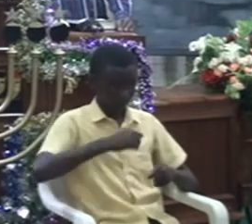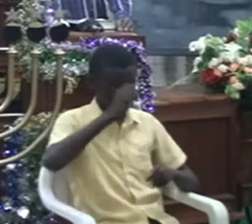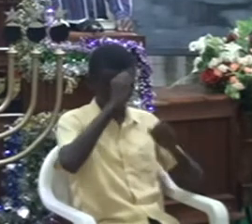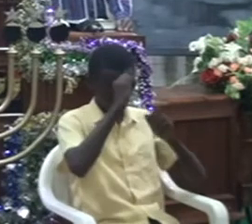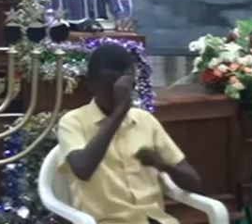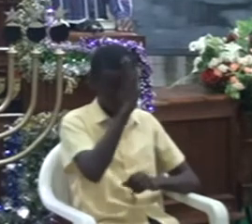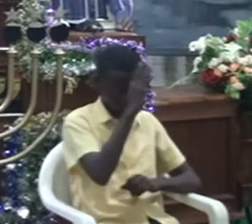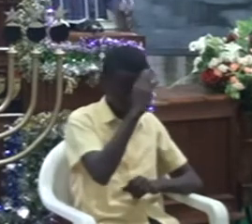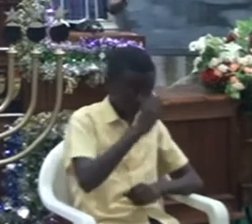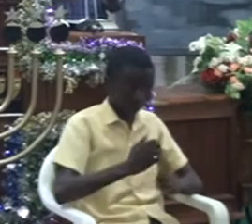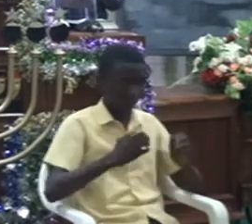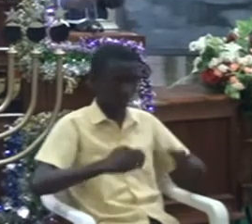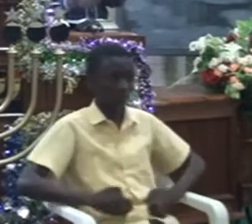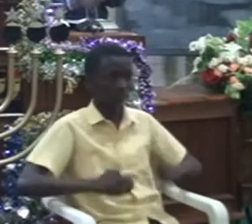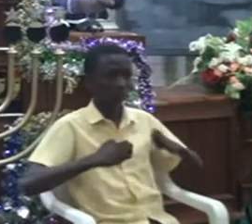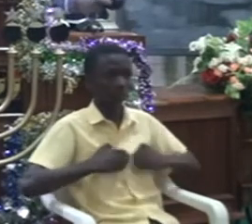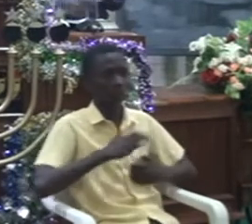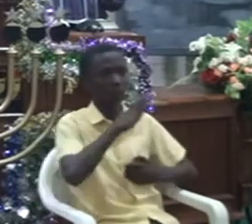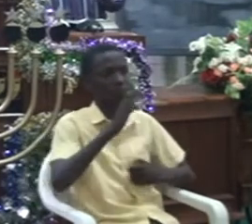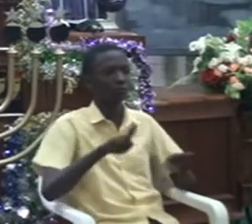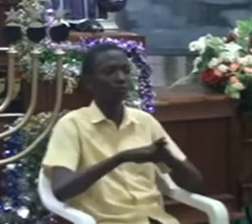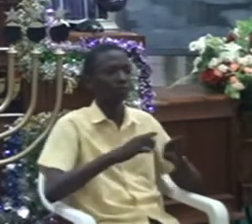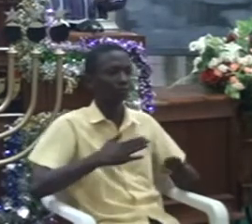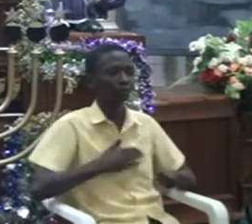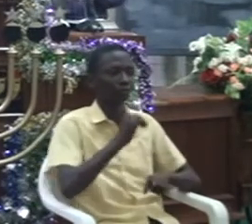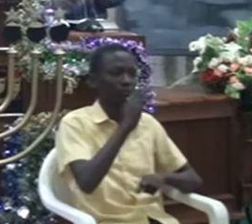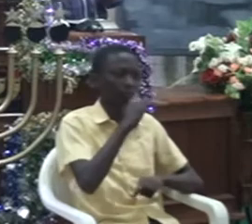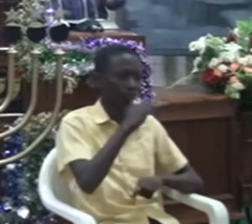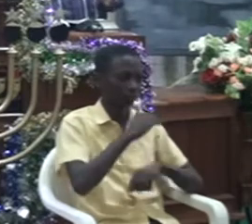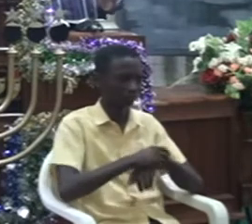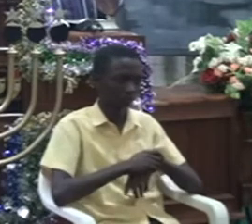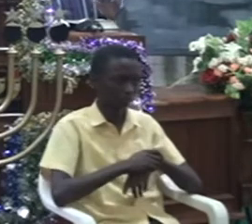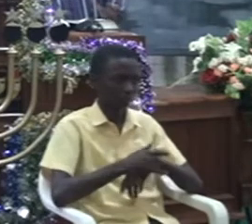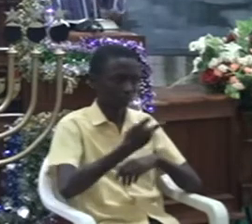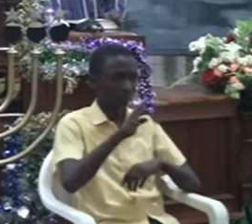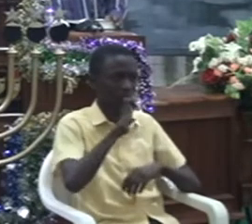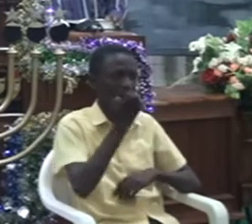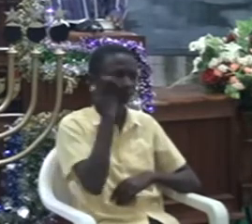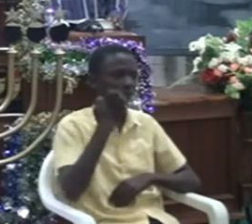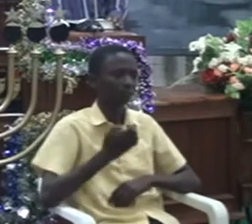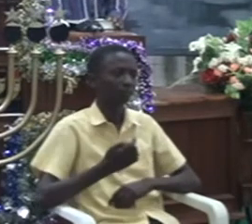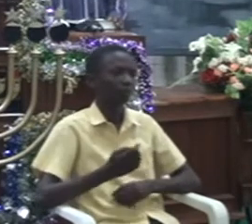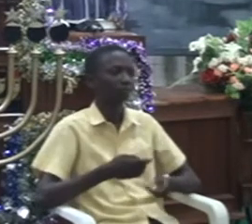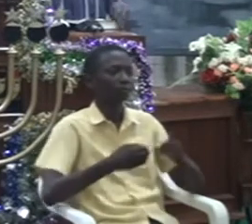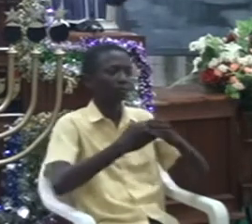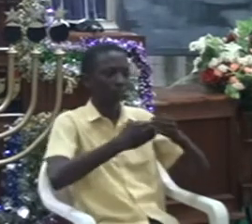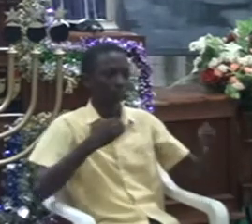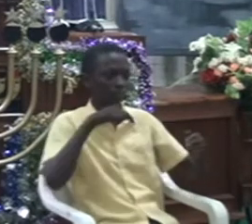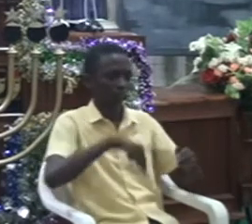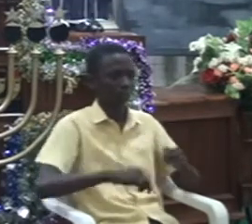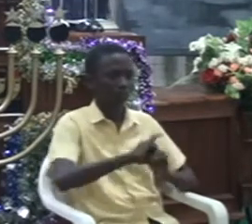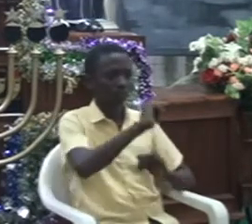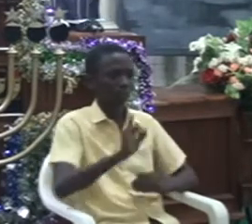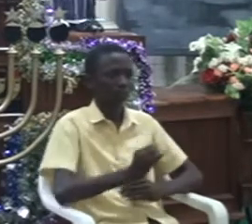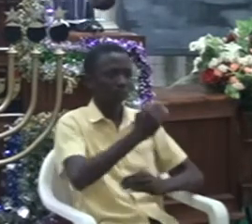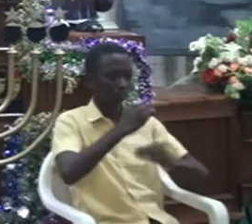n'est plus. Kwanza mimi babangu hakuwake tena na mama yangu naye hakuwake tena. Ils étaient là avant que je ne naisse. Abo walikuwa